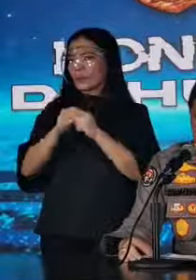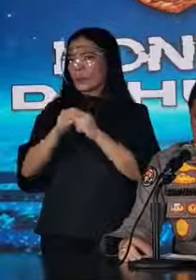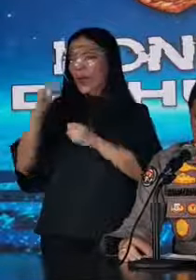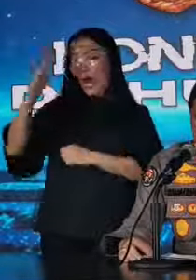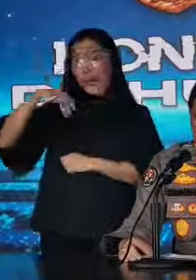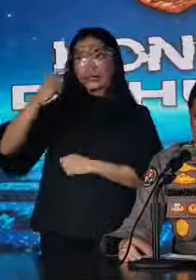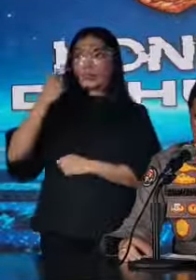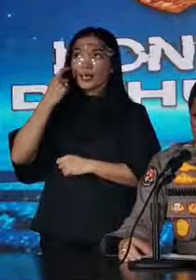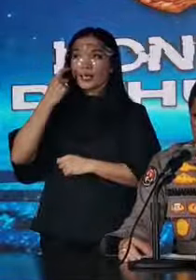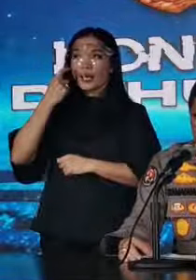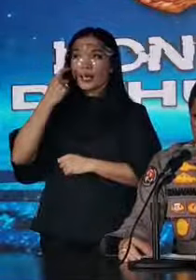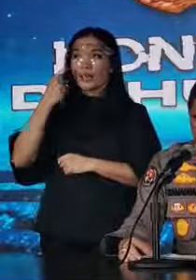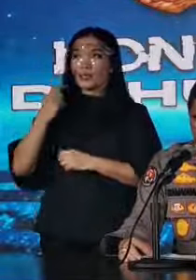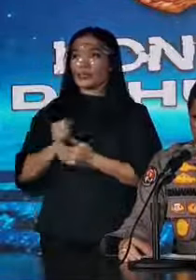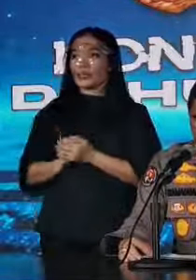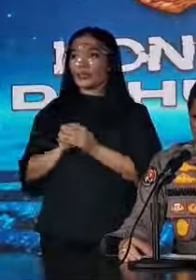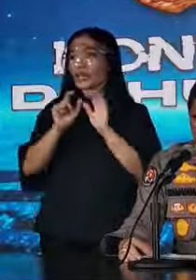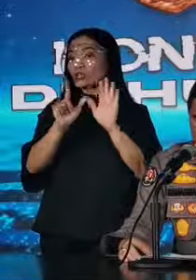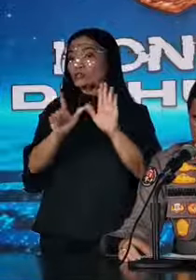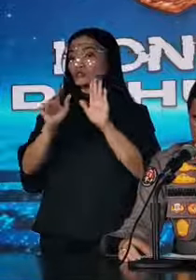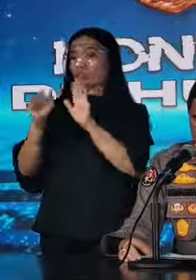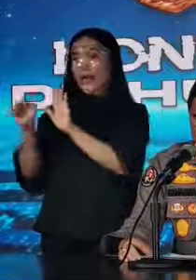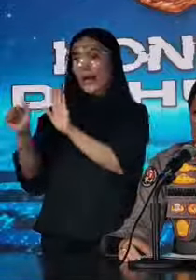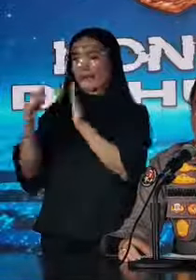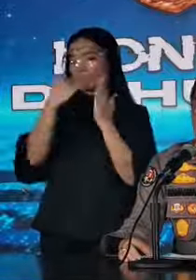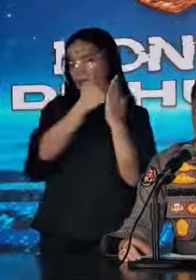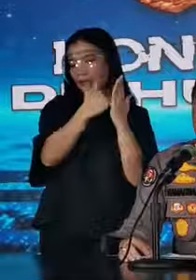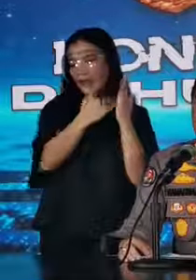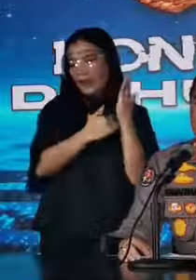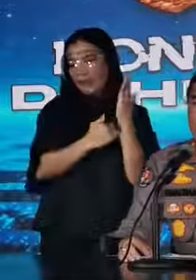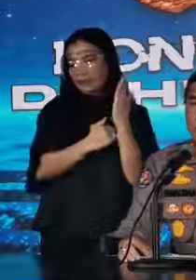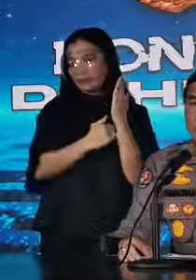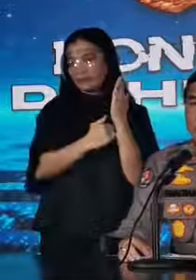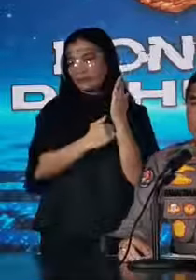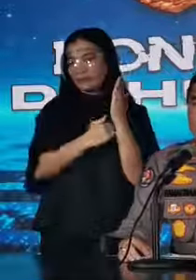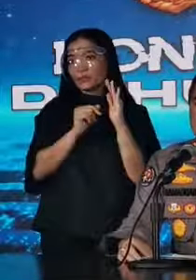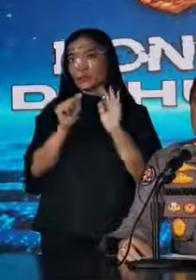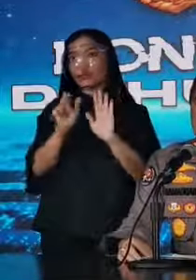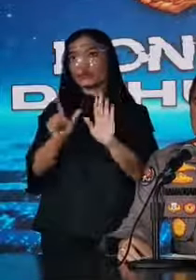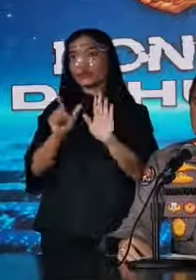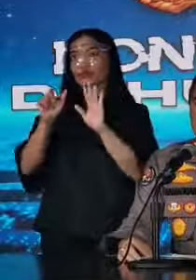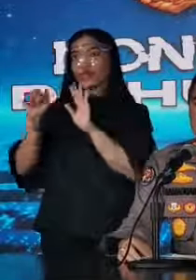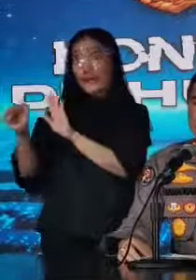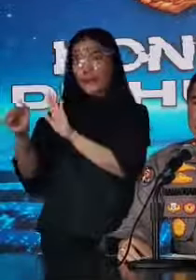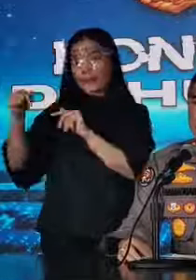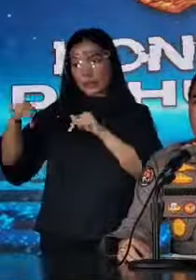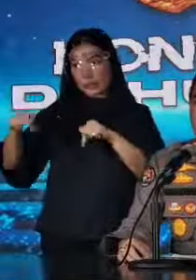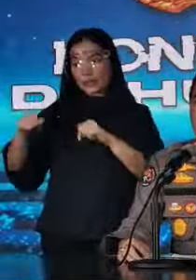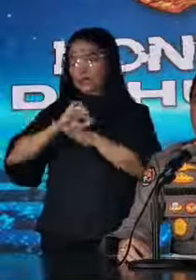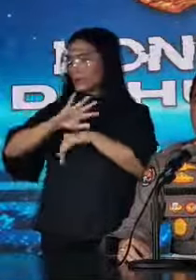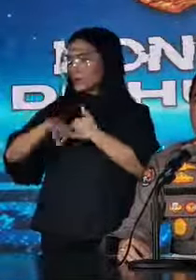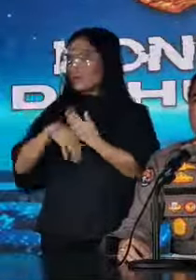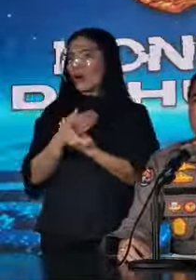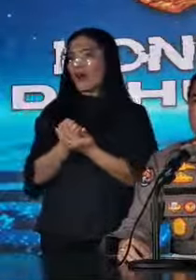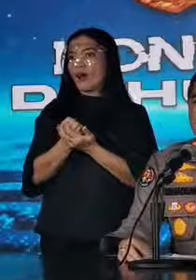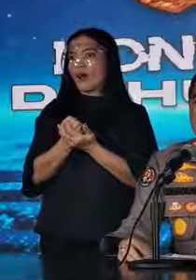hari Selasa sebanyak 76 kegiatan. 76 kegiatan ini